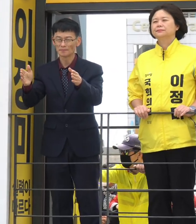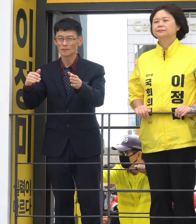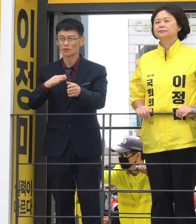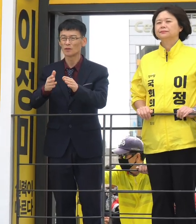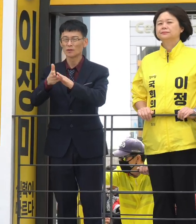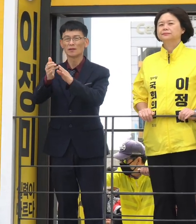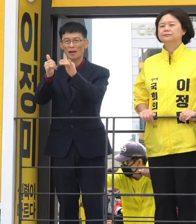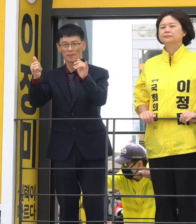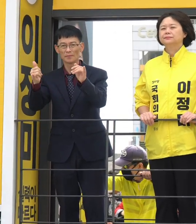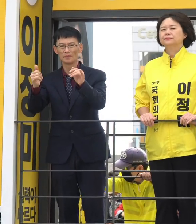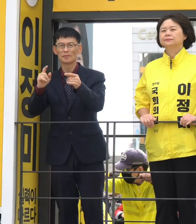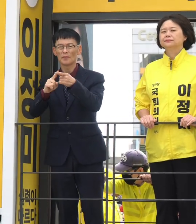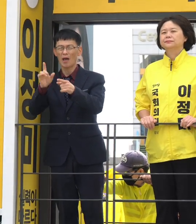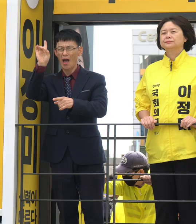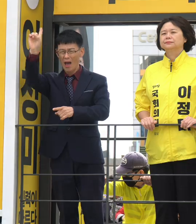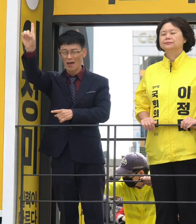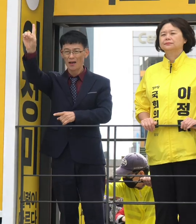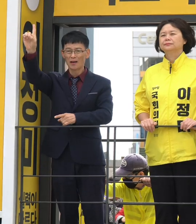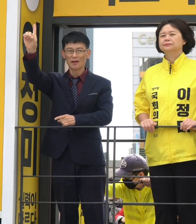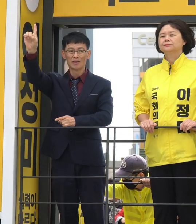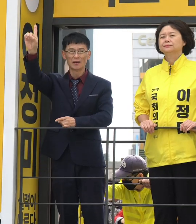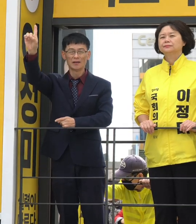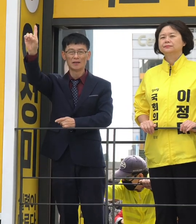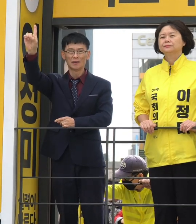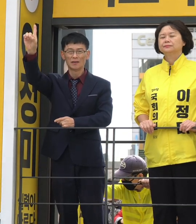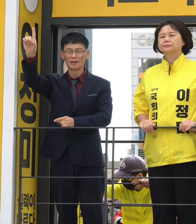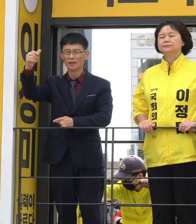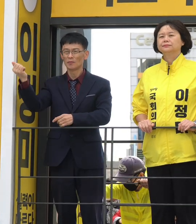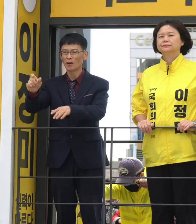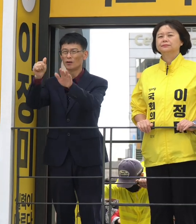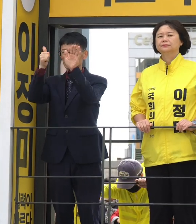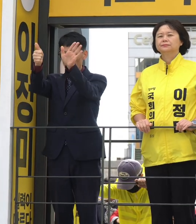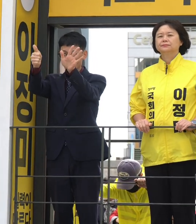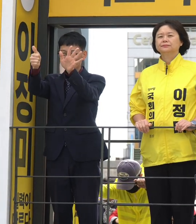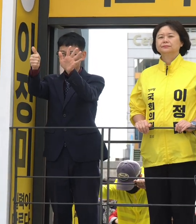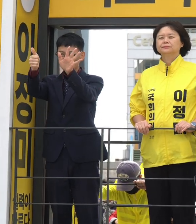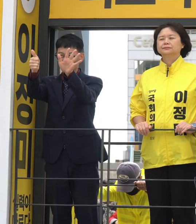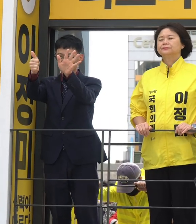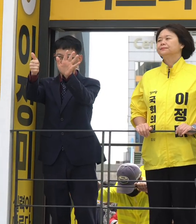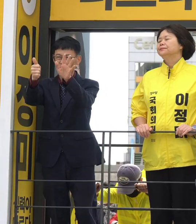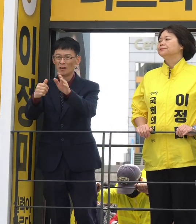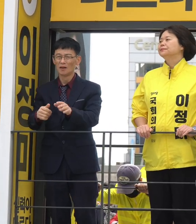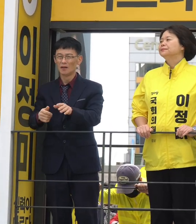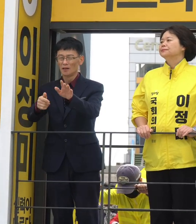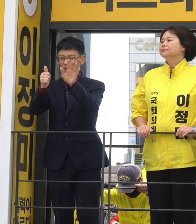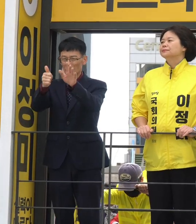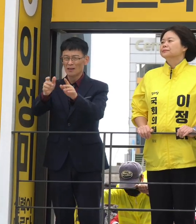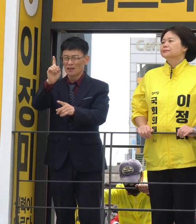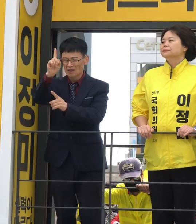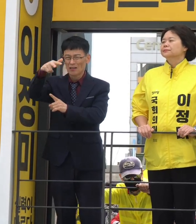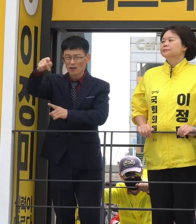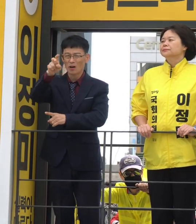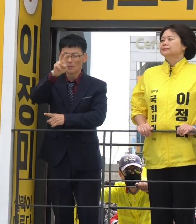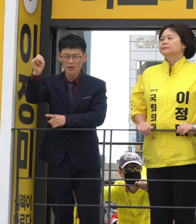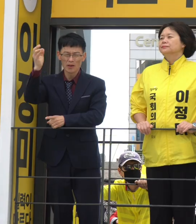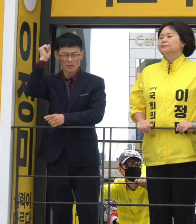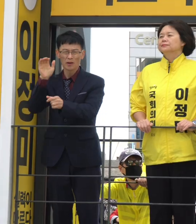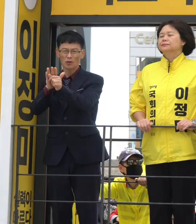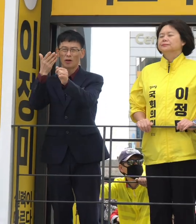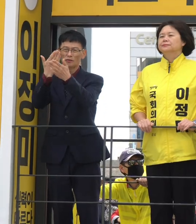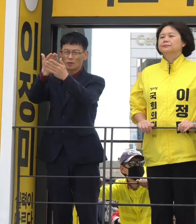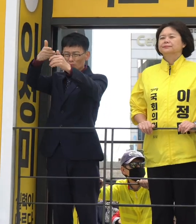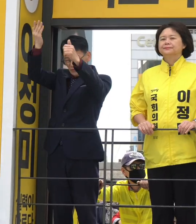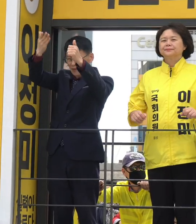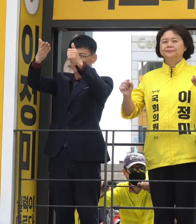우리 주민들께서는 오직 한 가지, 기호 6번 정의당, 기호 6번 이정미를